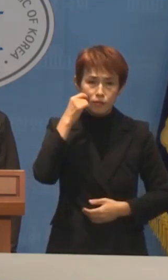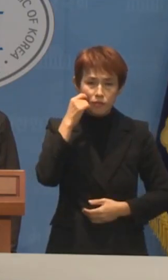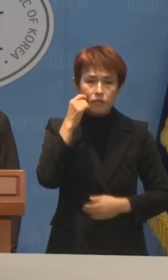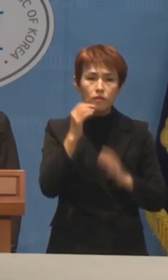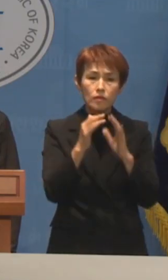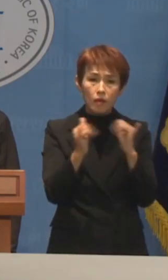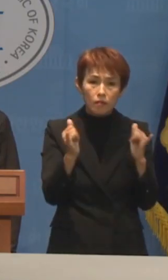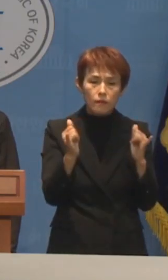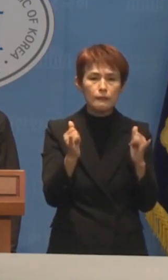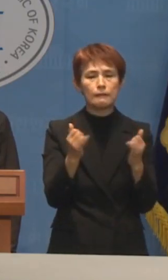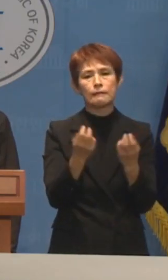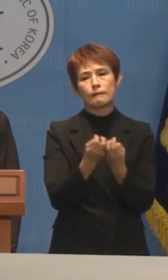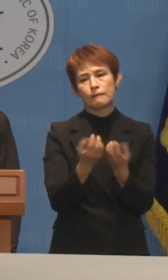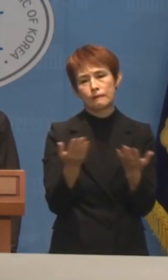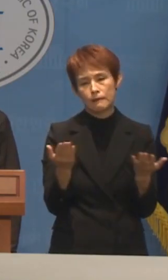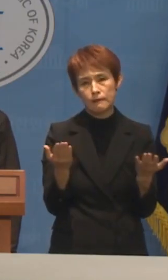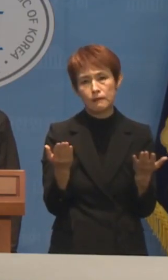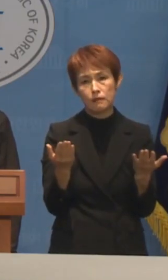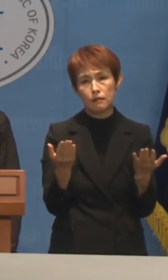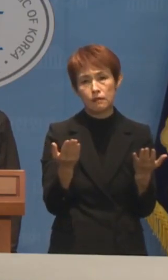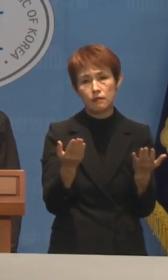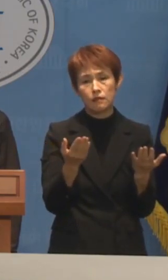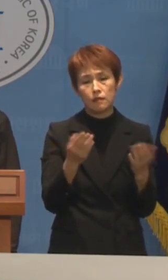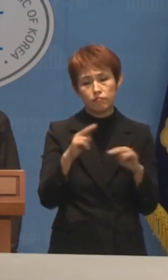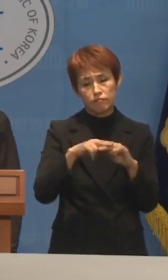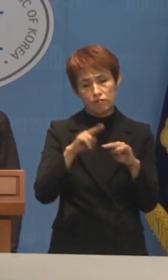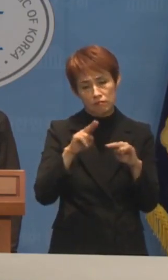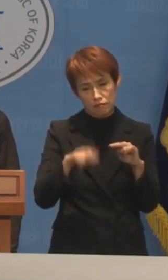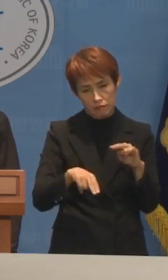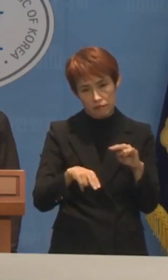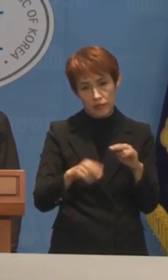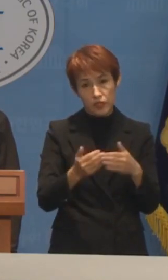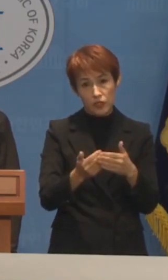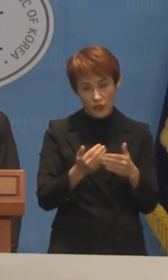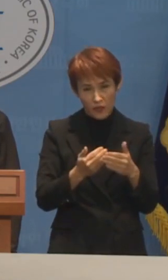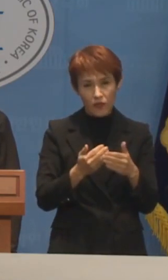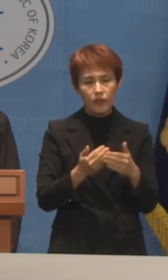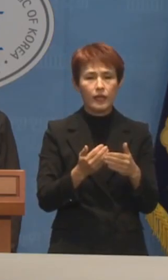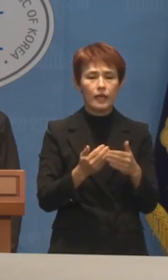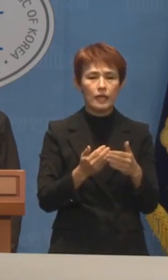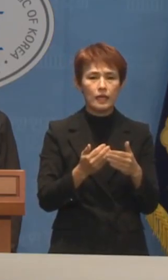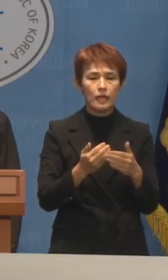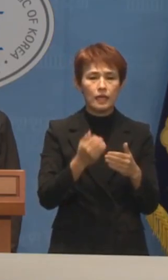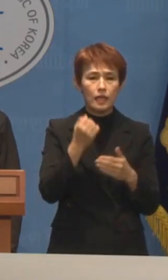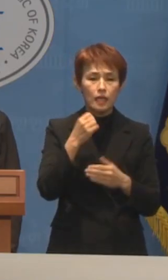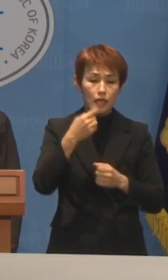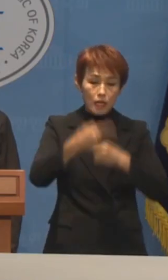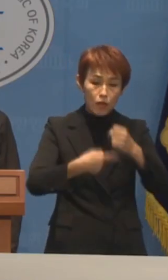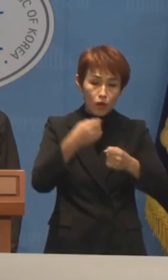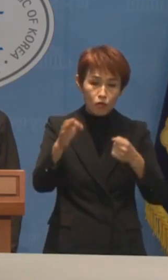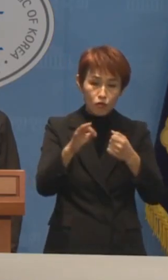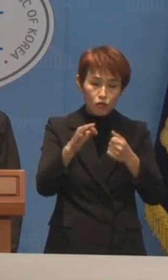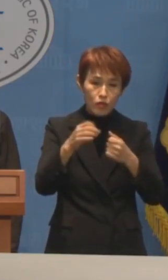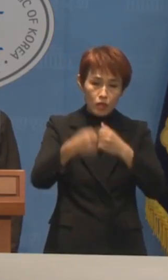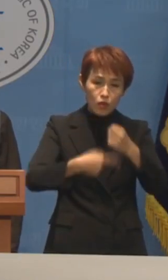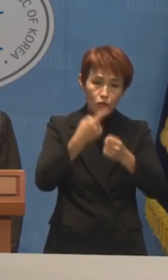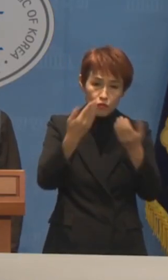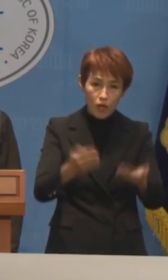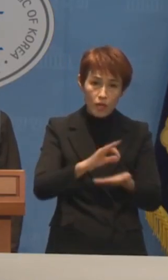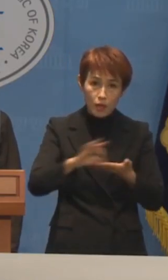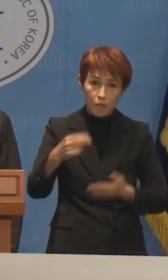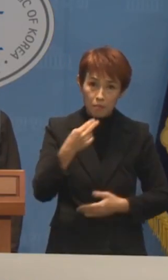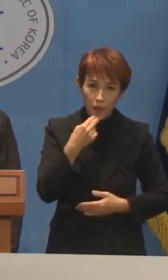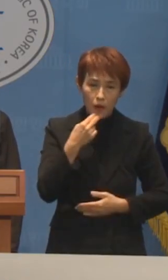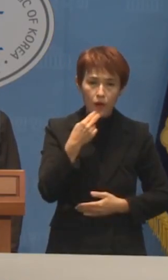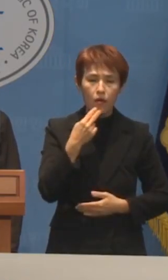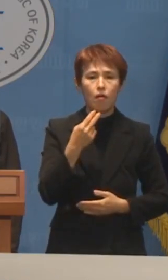수 없이 정년을 앞두고 단연간 쌓여있는 저축연가를 한꺼번에 사용하게 됩니다. 그리고 이에 따른 인력 공백은